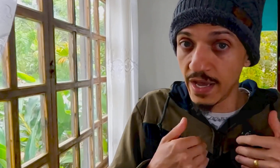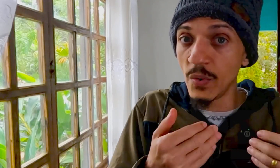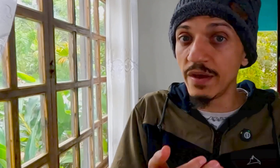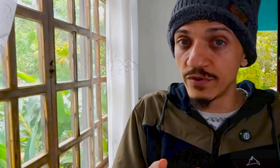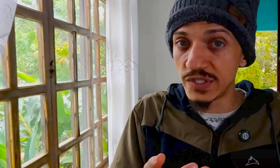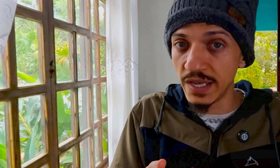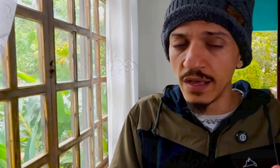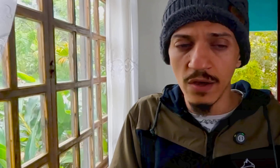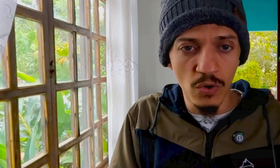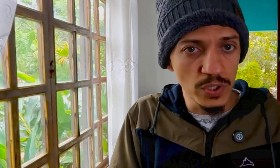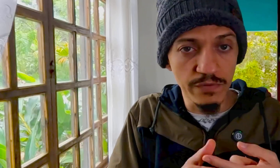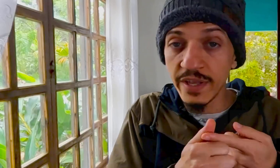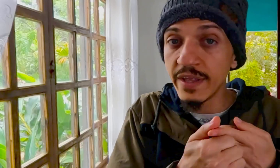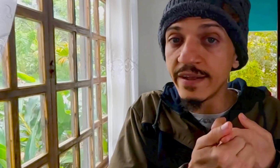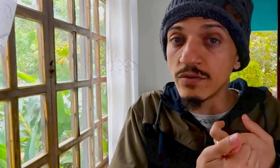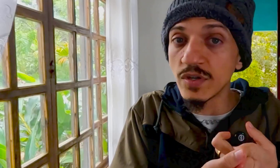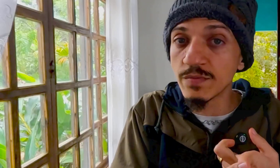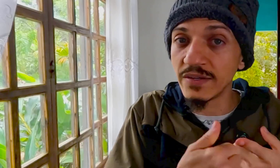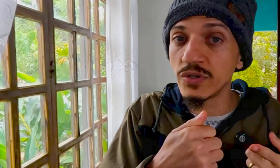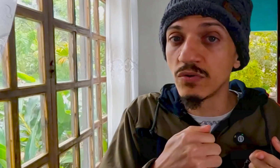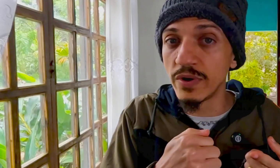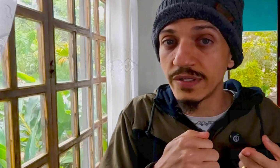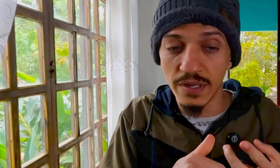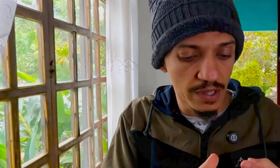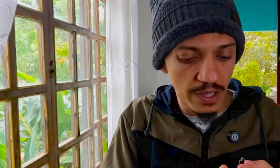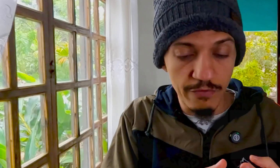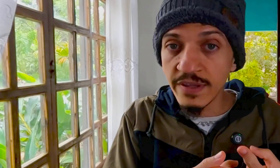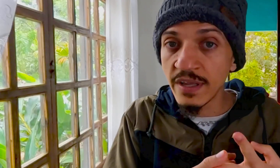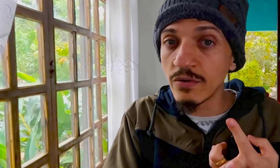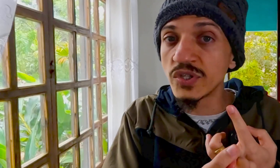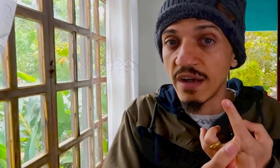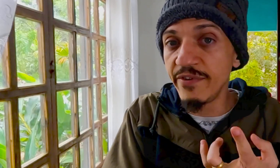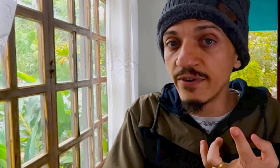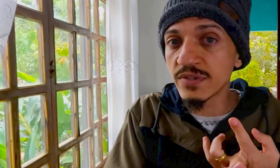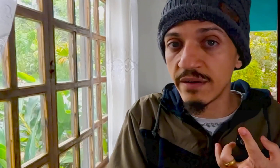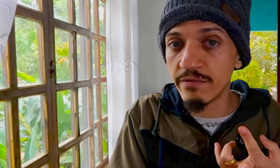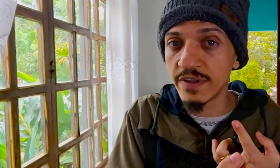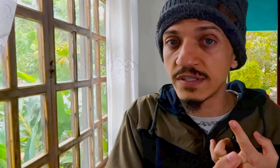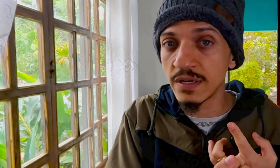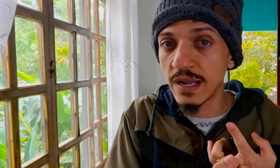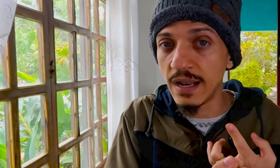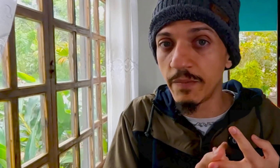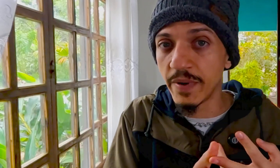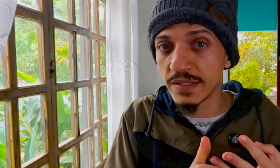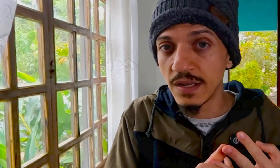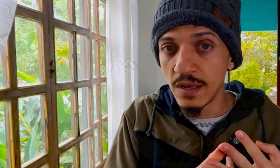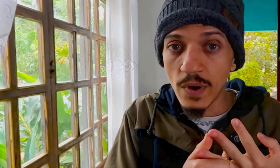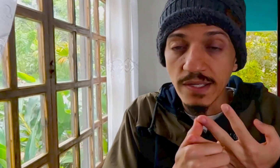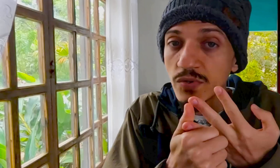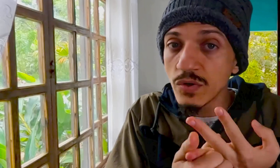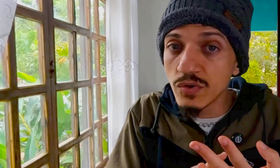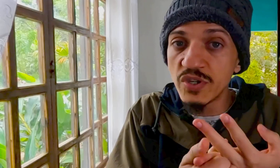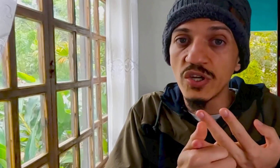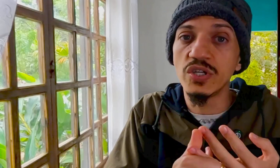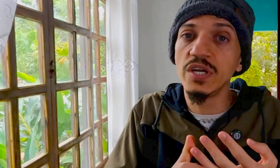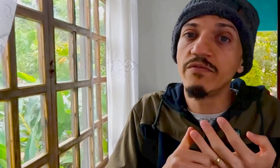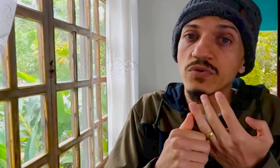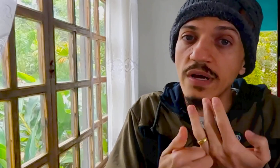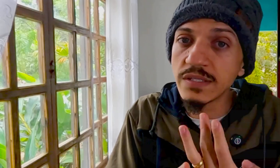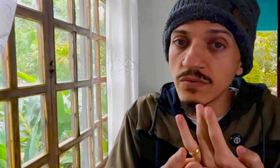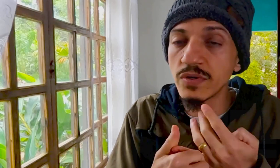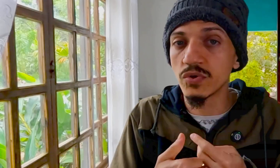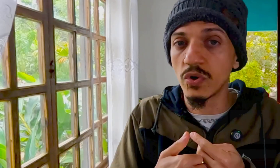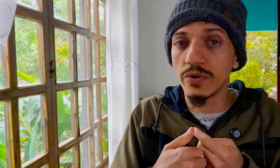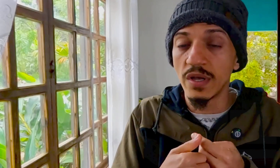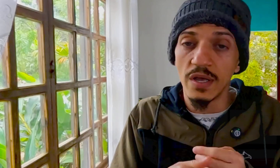exclusiva, eu e você, onde eu vou entender dos seus bastidores, eu vou entender os desafios que você está vivenciando na Libras, quais são os seus objetivos,